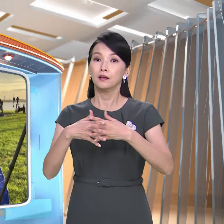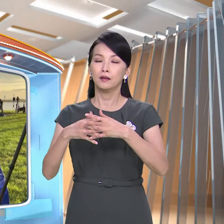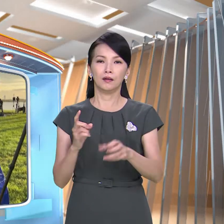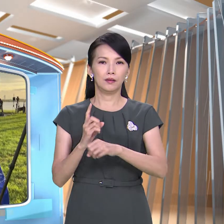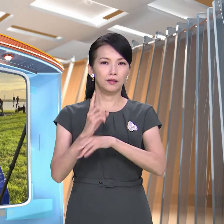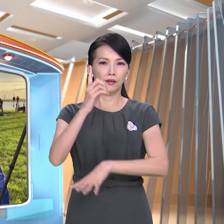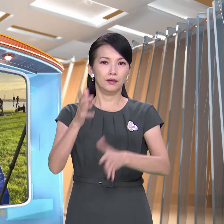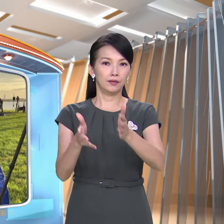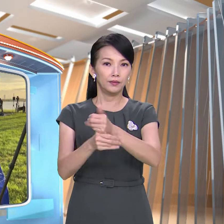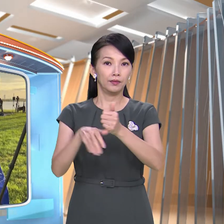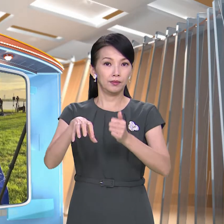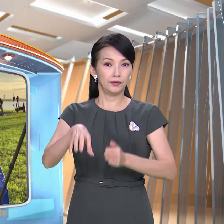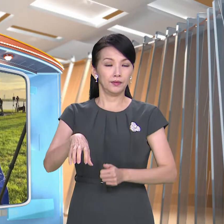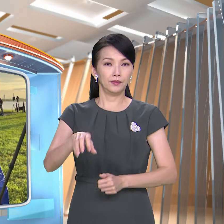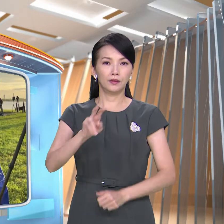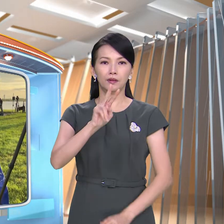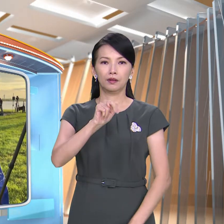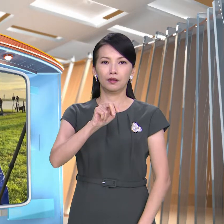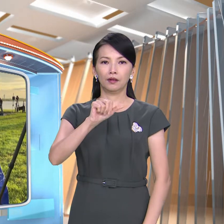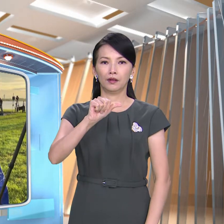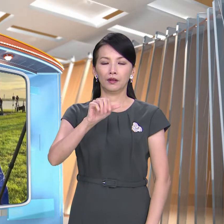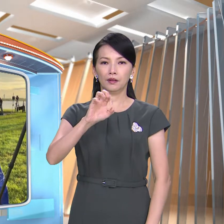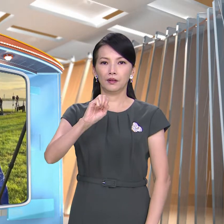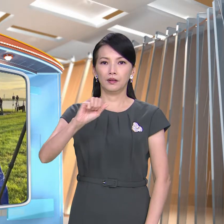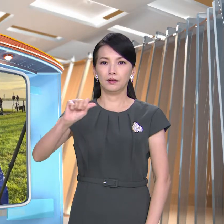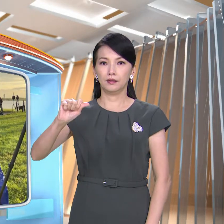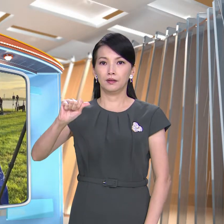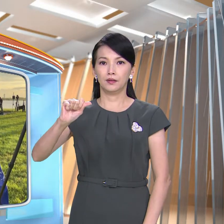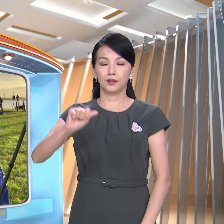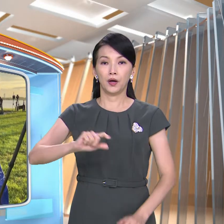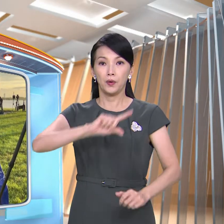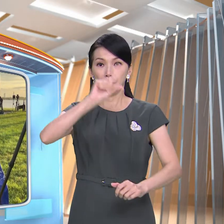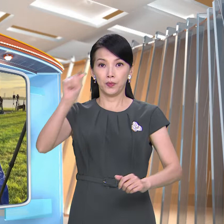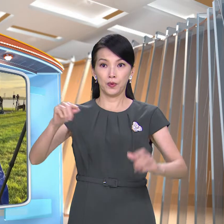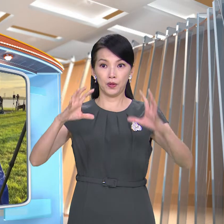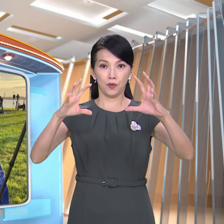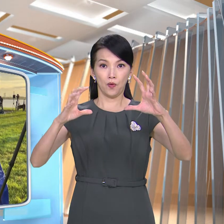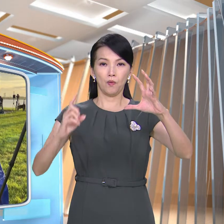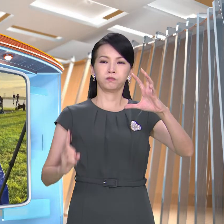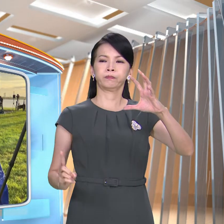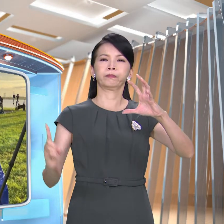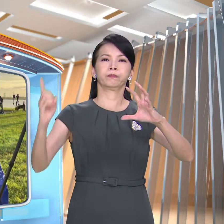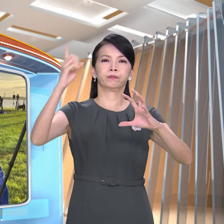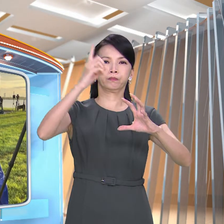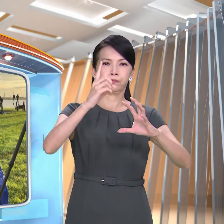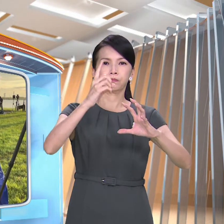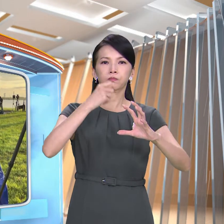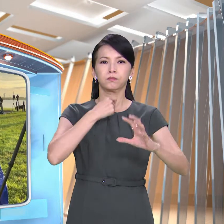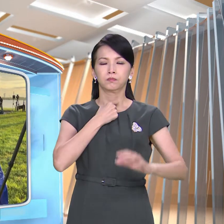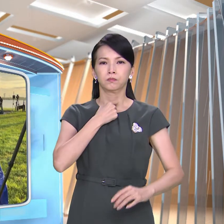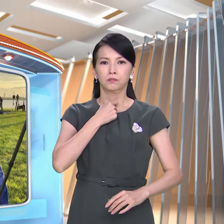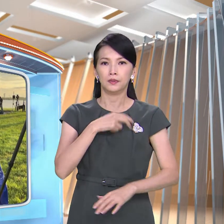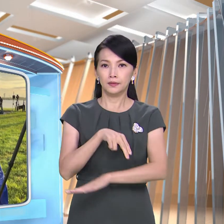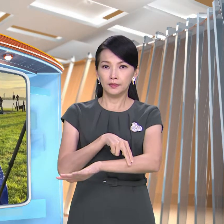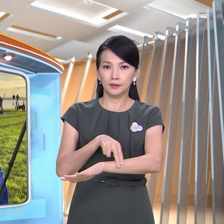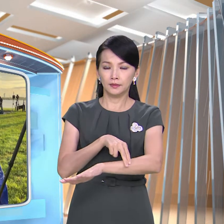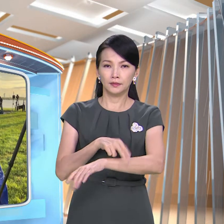美国太空总署 NASA 计划重返月球。新一代登月火